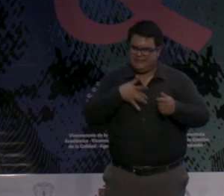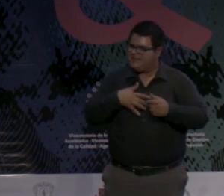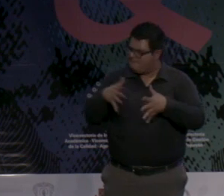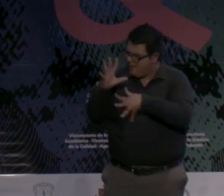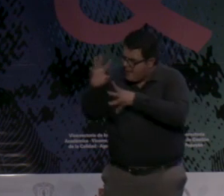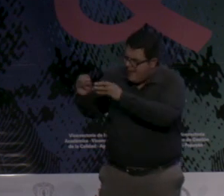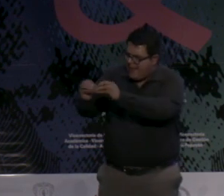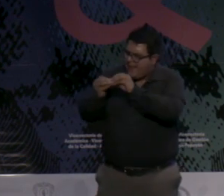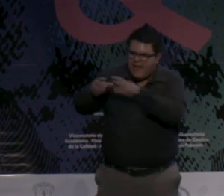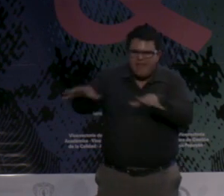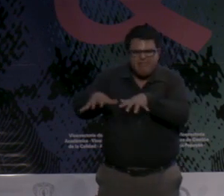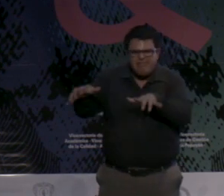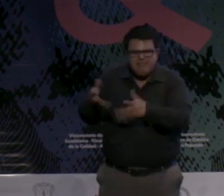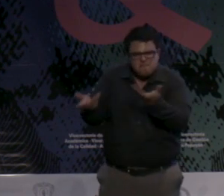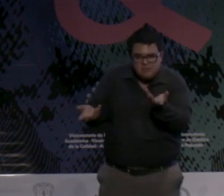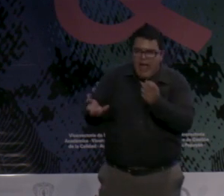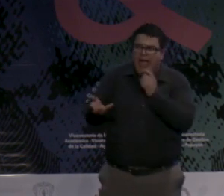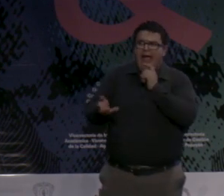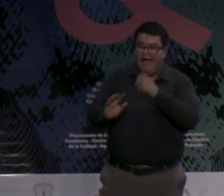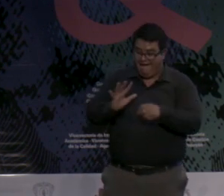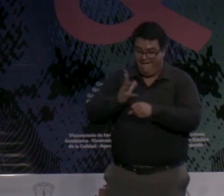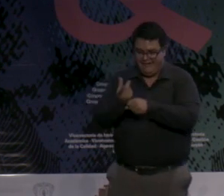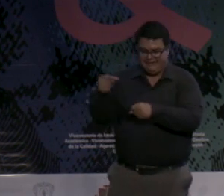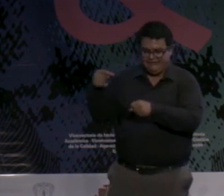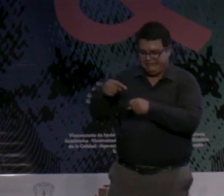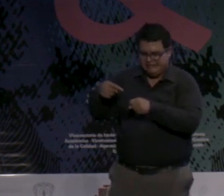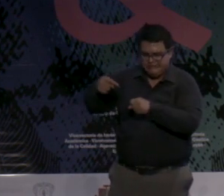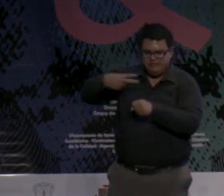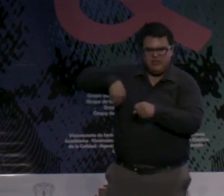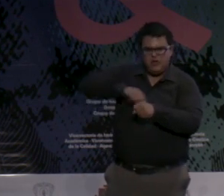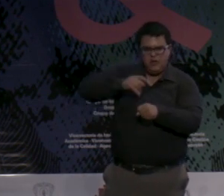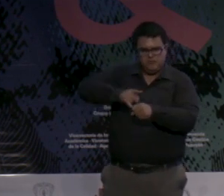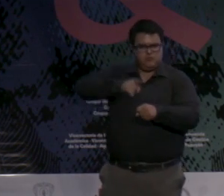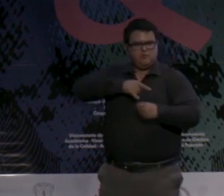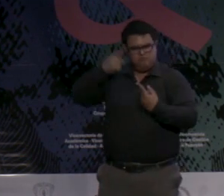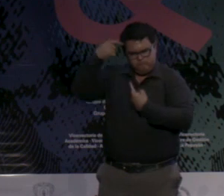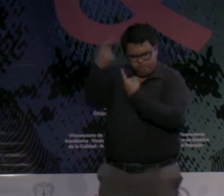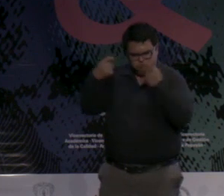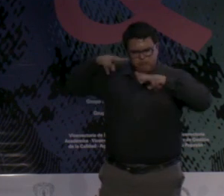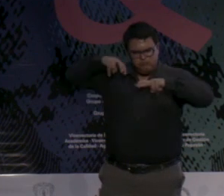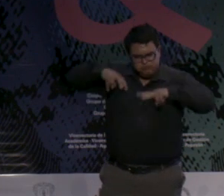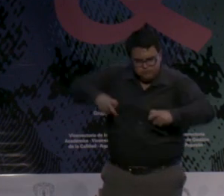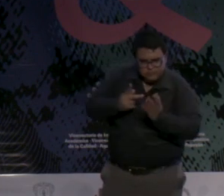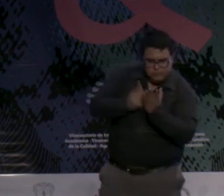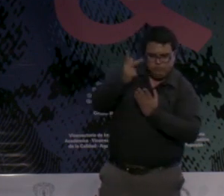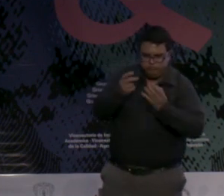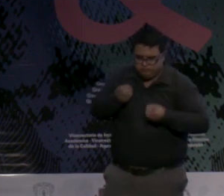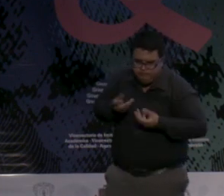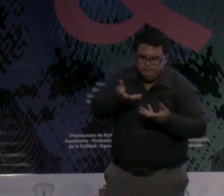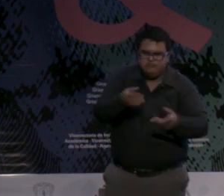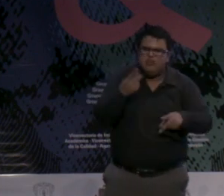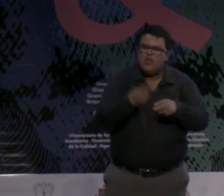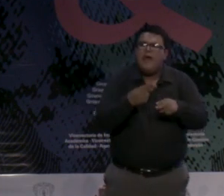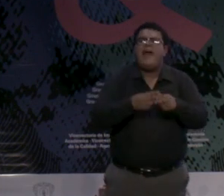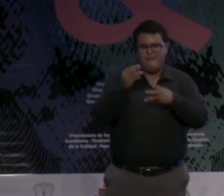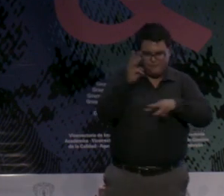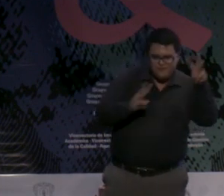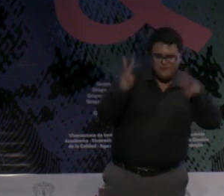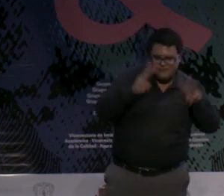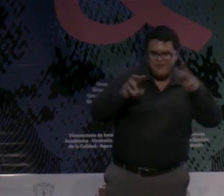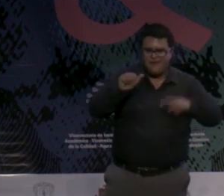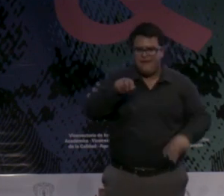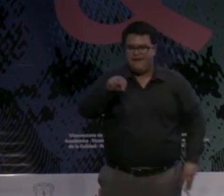y con grandes pensadores, Mario de Sousa Chagas, que lo invitamos, y con otra serie de figuras que están trabajando con museología crítica en el país,